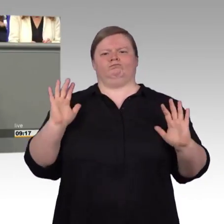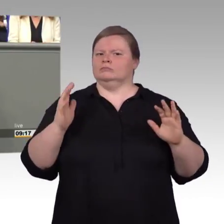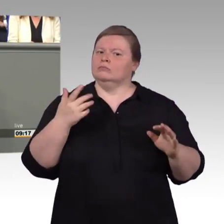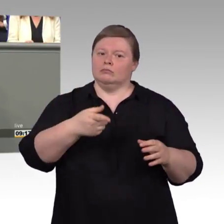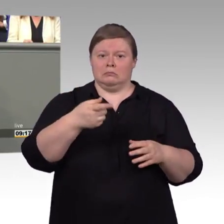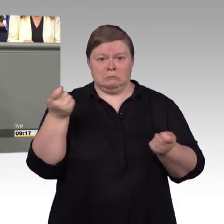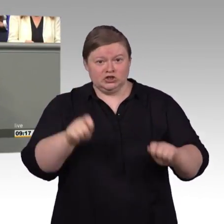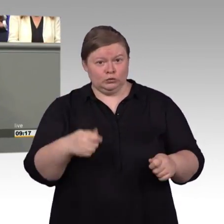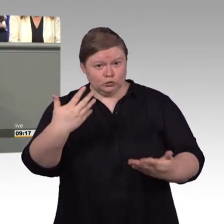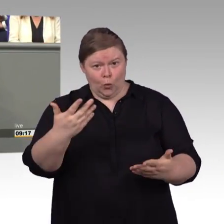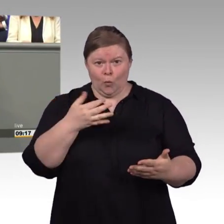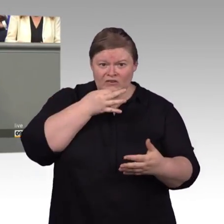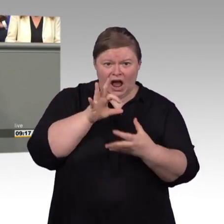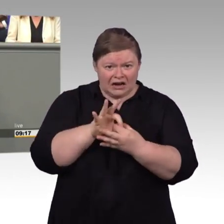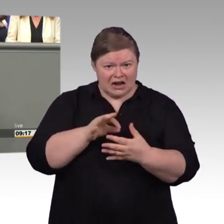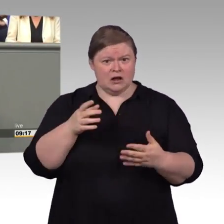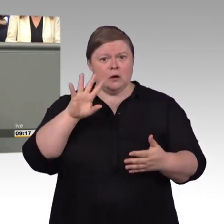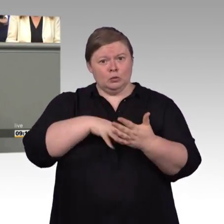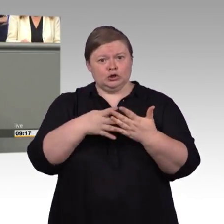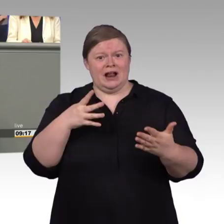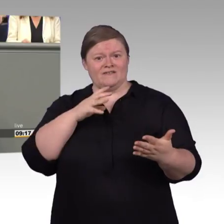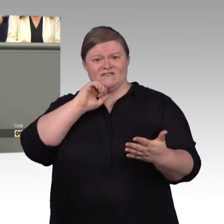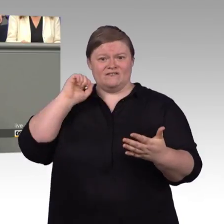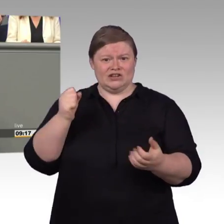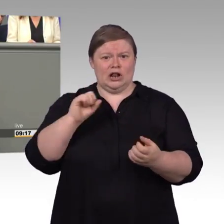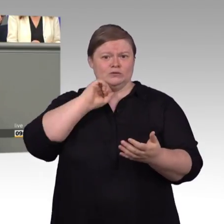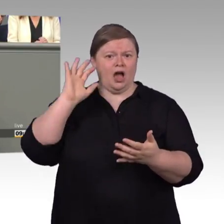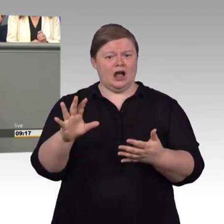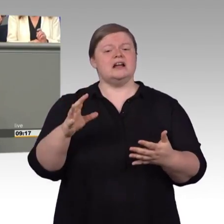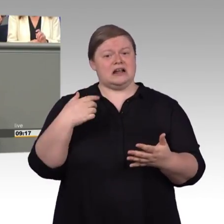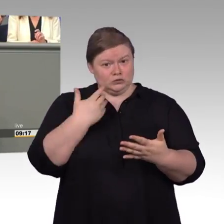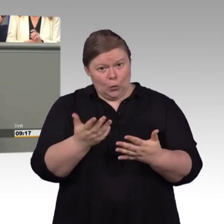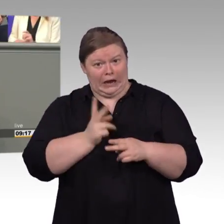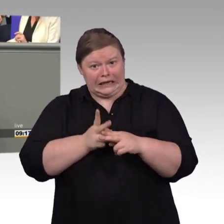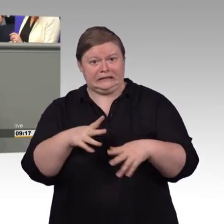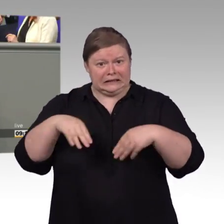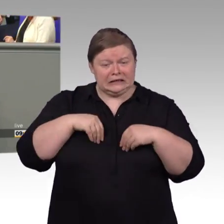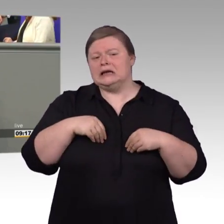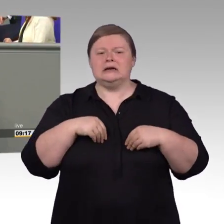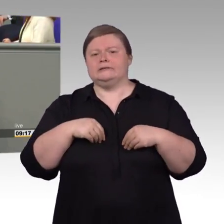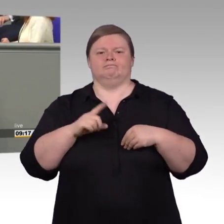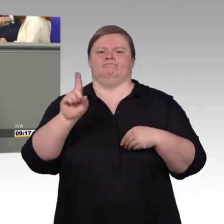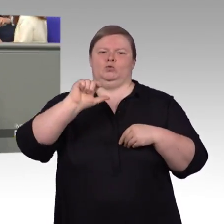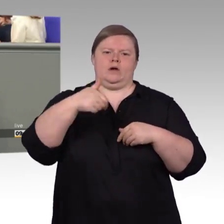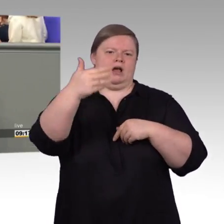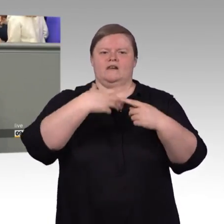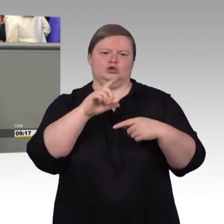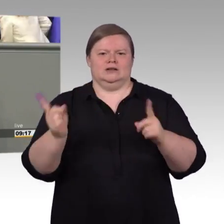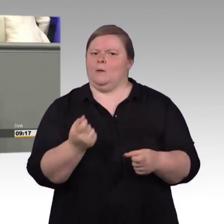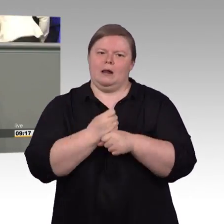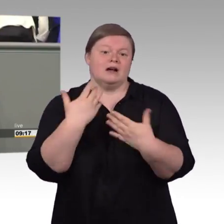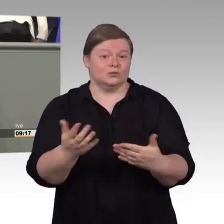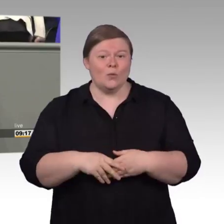Eine Beschlussfassung kann frühestens in einigen Wochen erfolgen, vorzugsweise nach der Sommerpause.